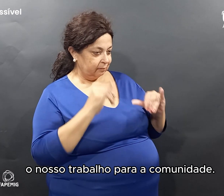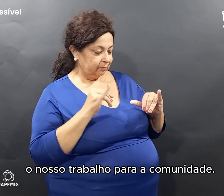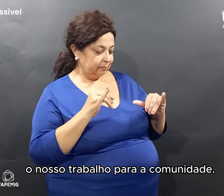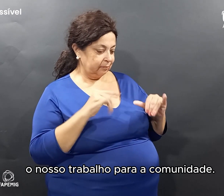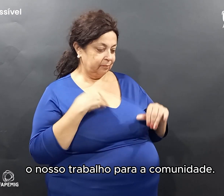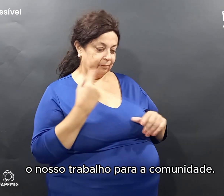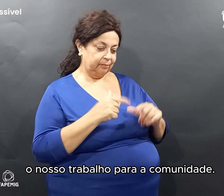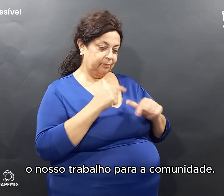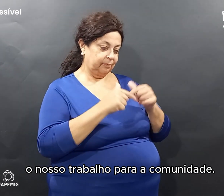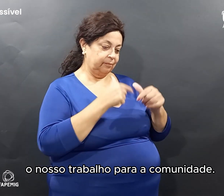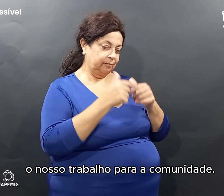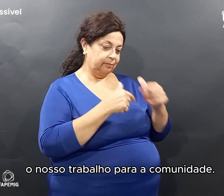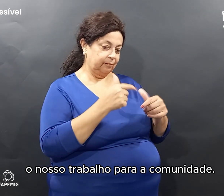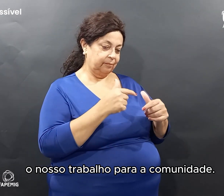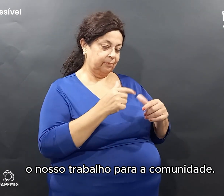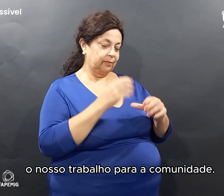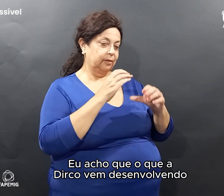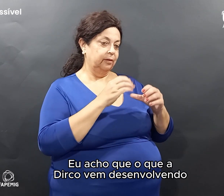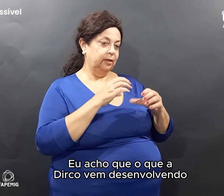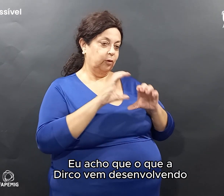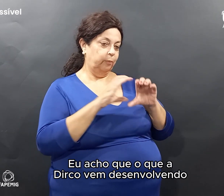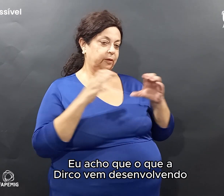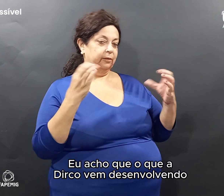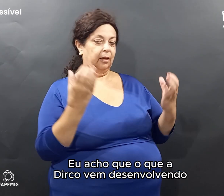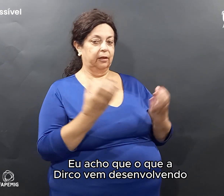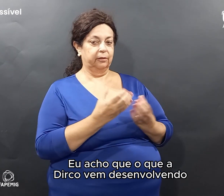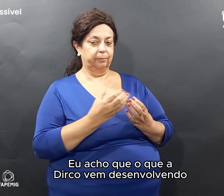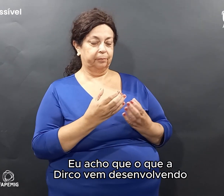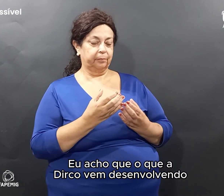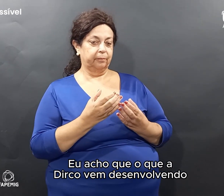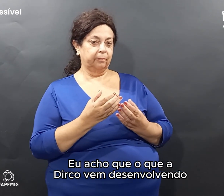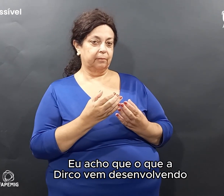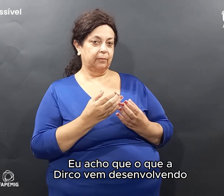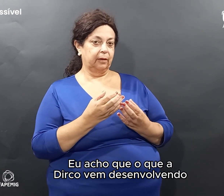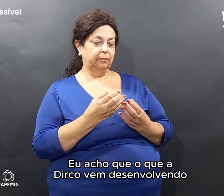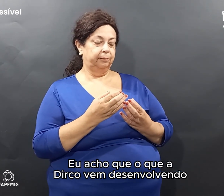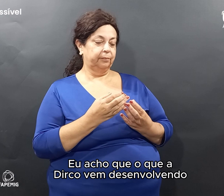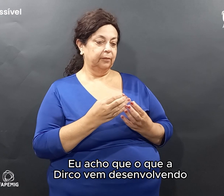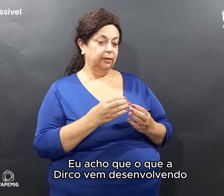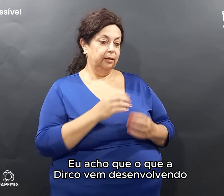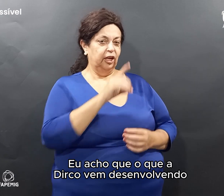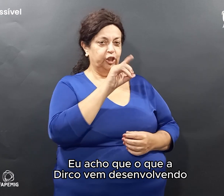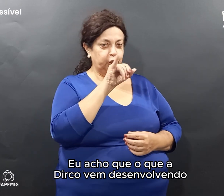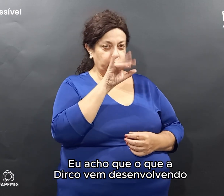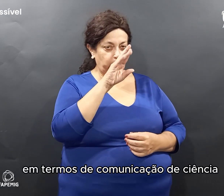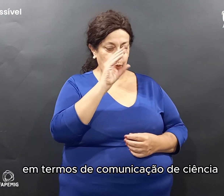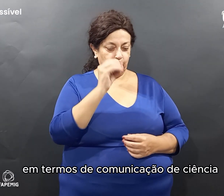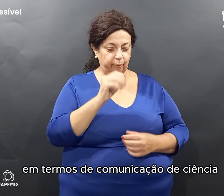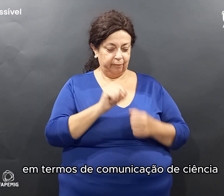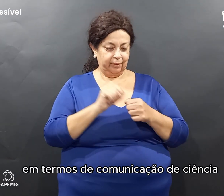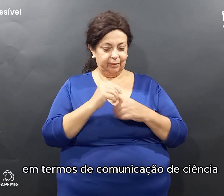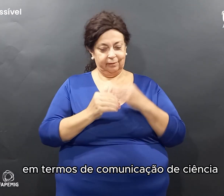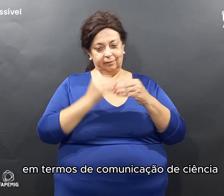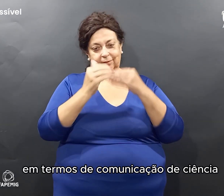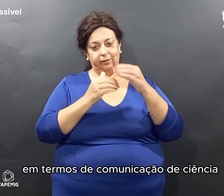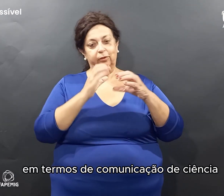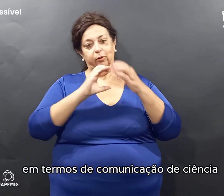nosso trabalho para a comunidade. Eu acho que o que a DIRCO vem desenvolvendo em termos de comunicação de ciência é